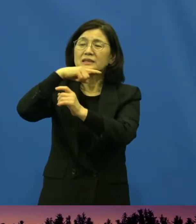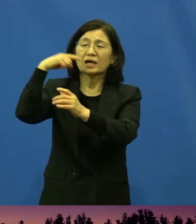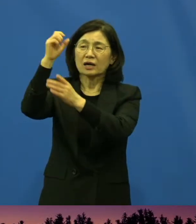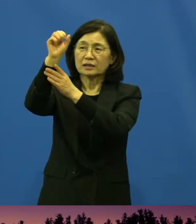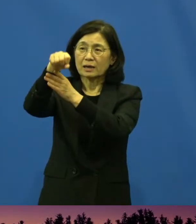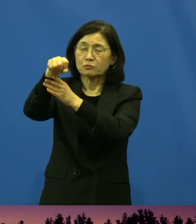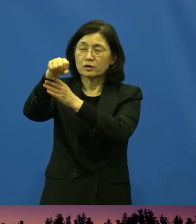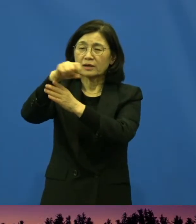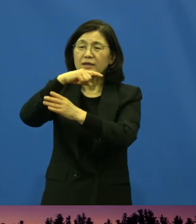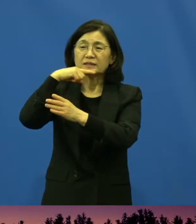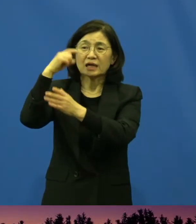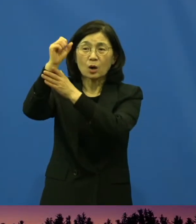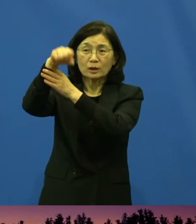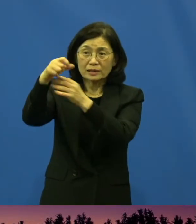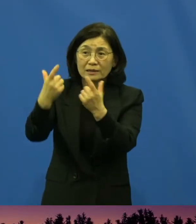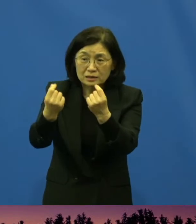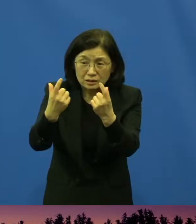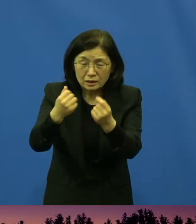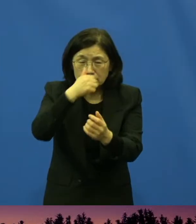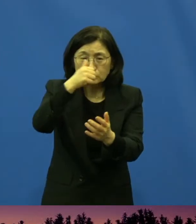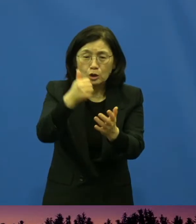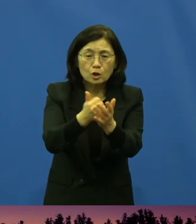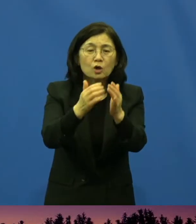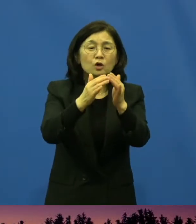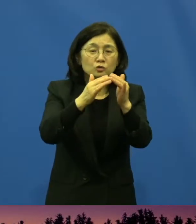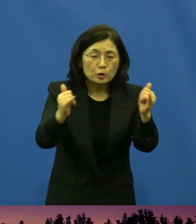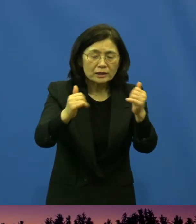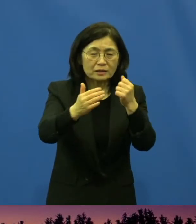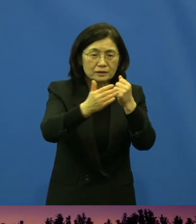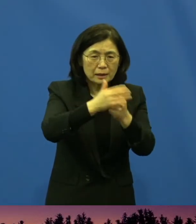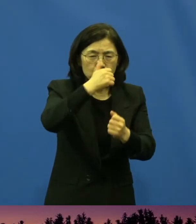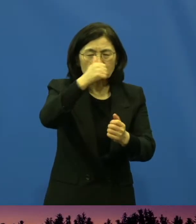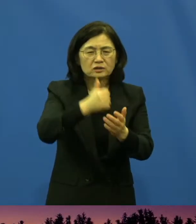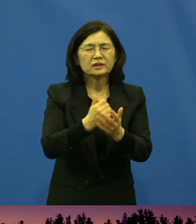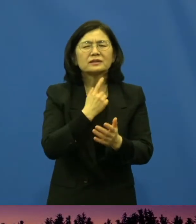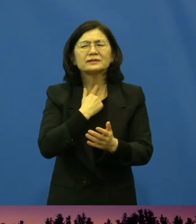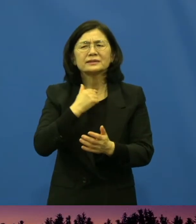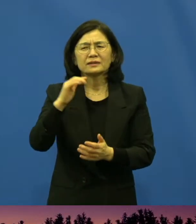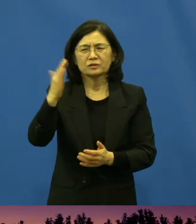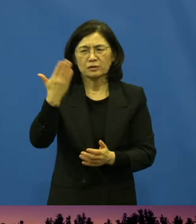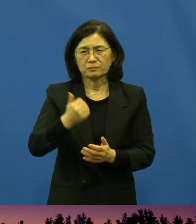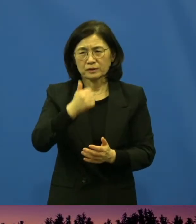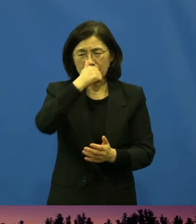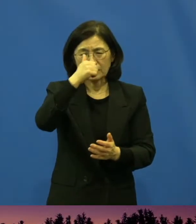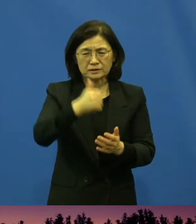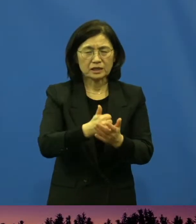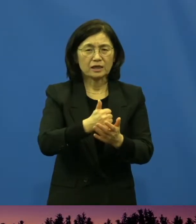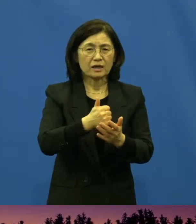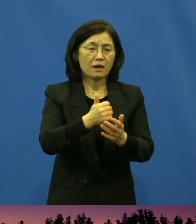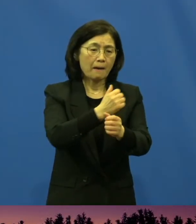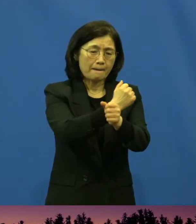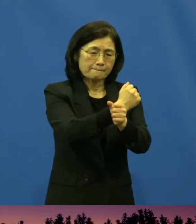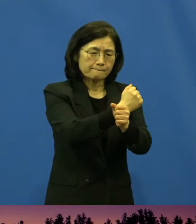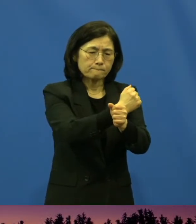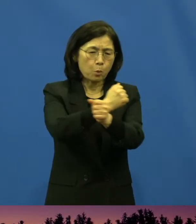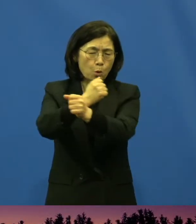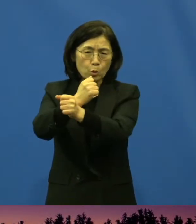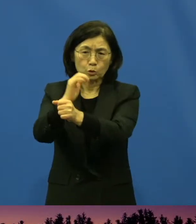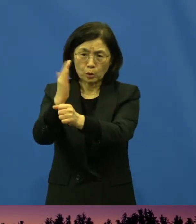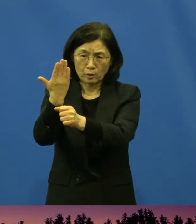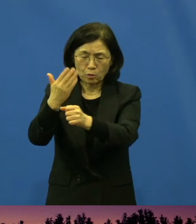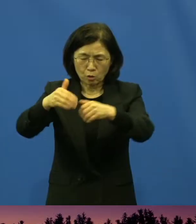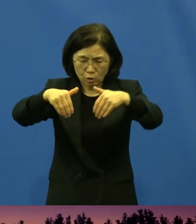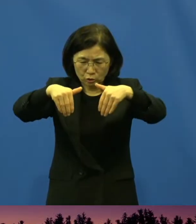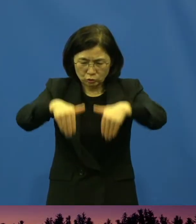그러니까 이걸 우리는 죄에 속박된 상태라고 그래요. 죄에 포로된 자, 그죠? 죄의 종노릇 한다고 그러잖아요,